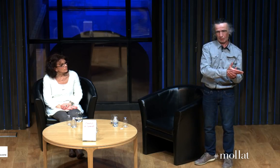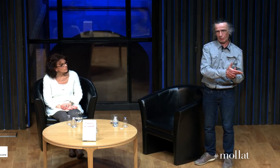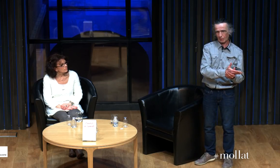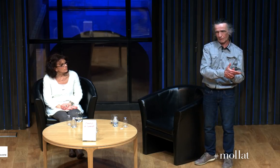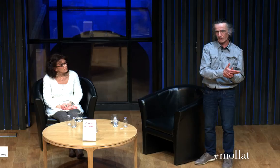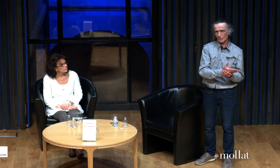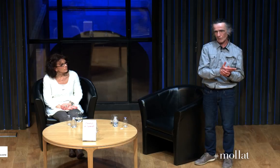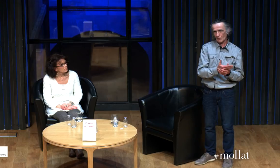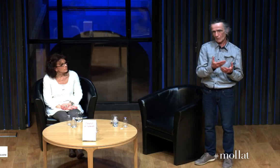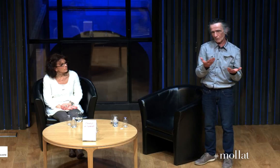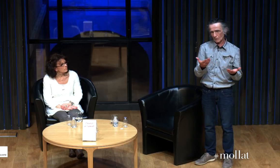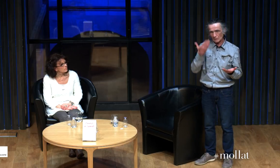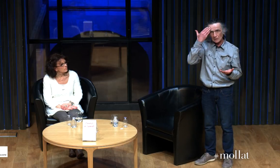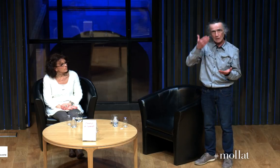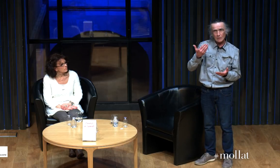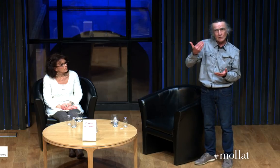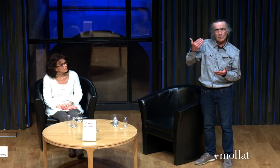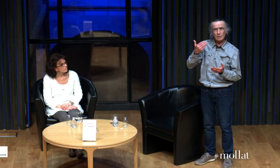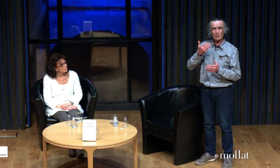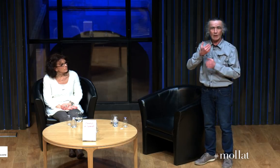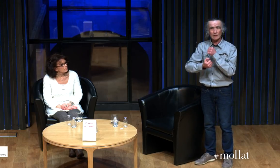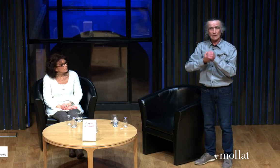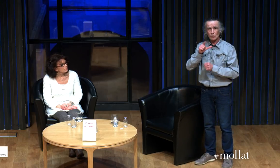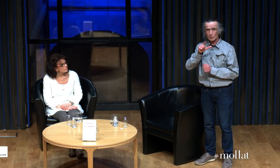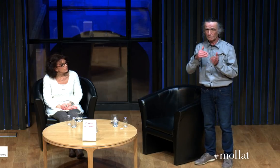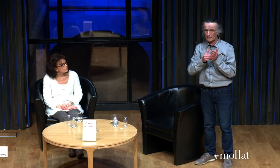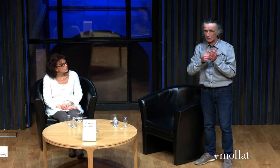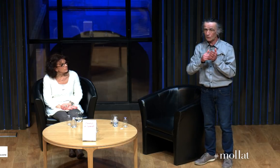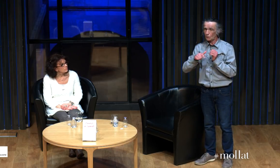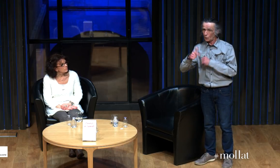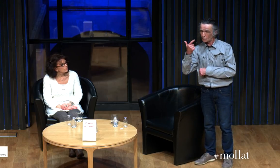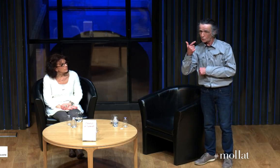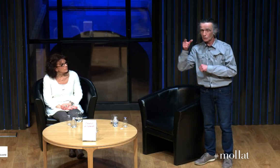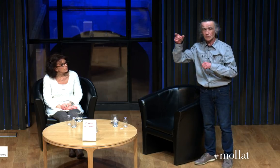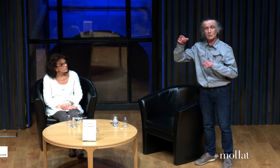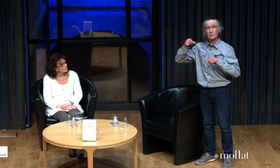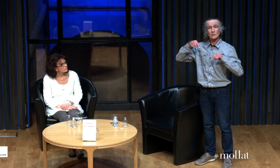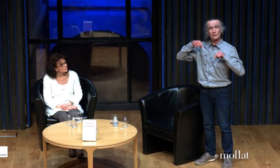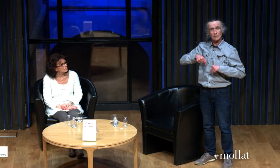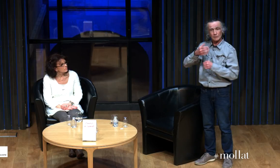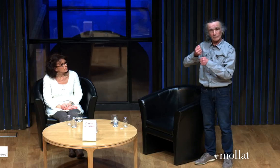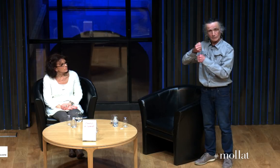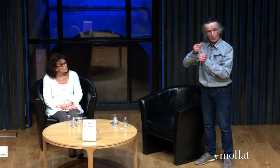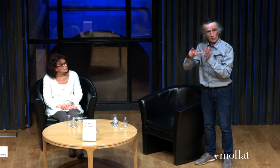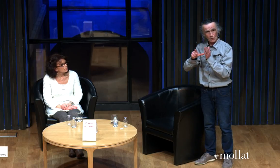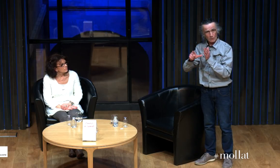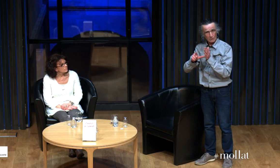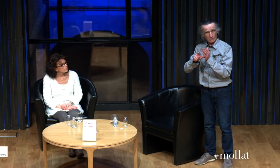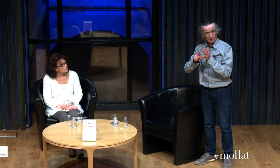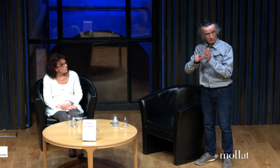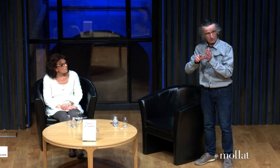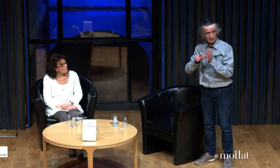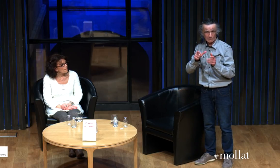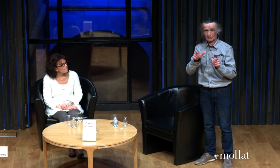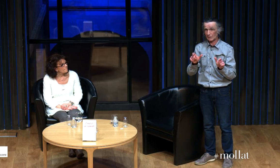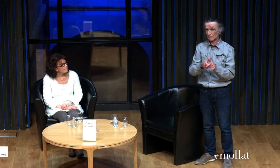la vie des sourds, l'intervention à outrance de ce pouvoir médical. En 2012, le gouvernement